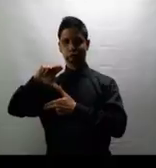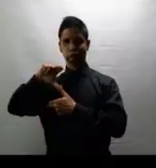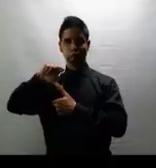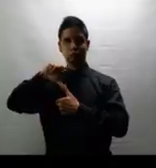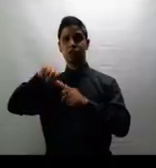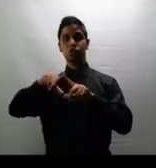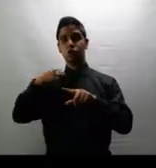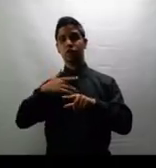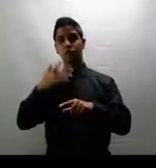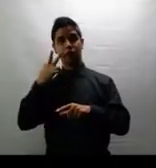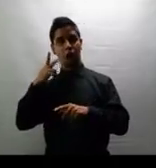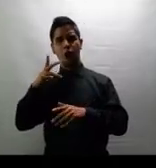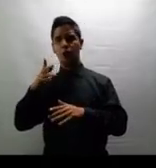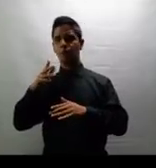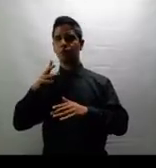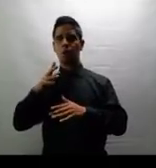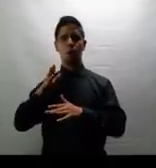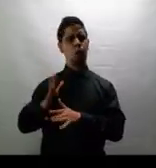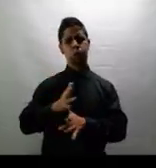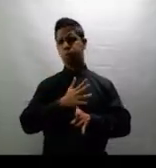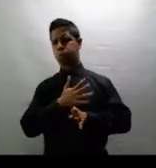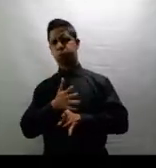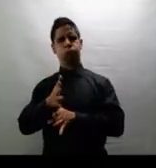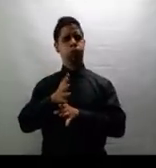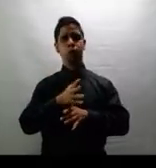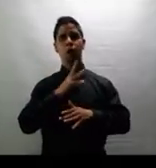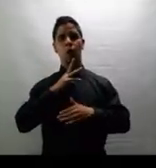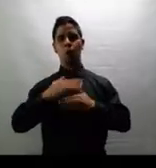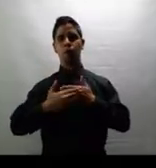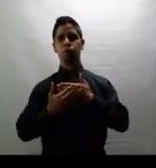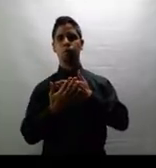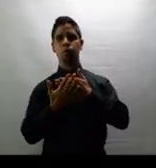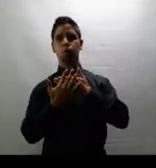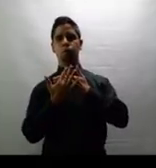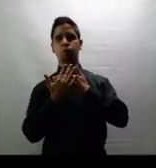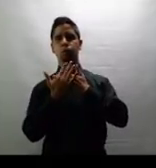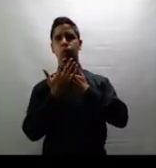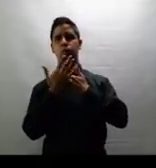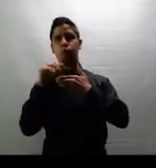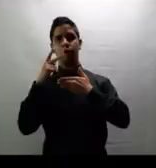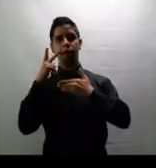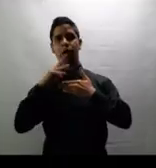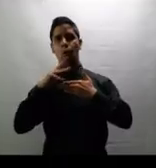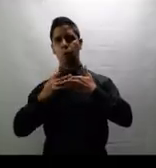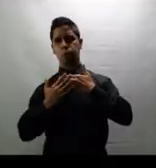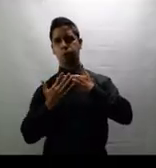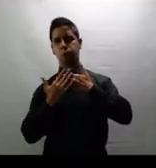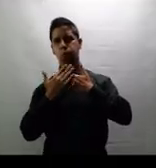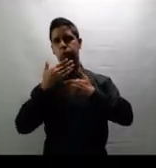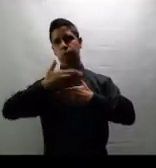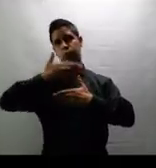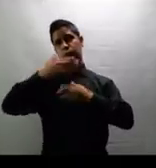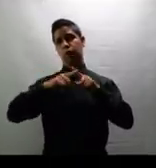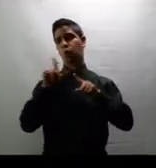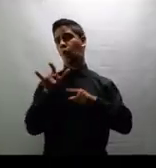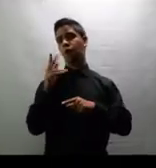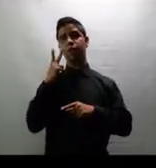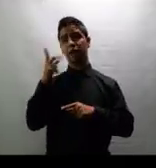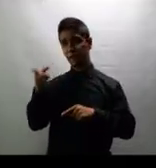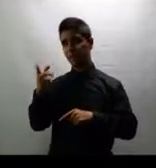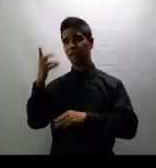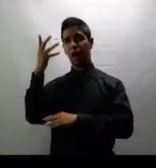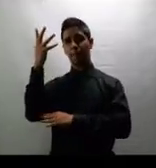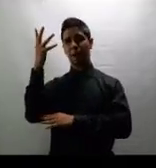fuerte que hacía que subiera a cristo la manera en que estaba la ventana y la hay las palmas en el piso así